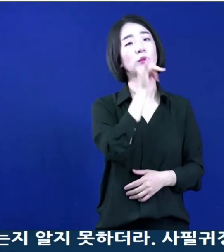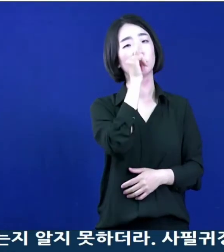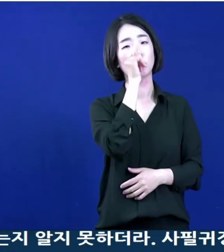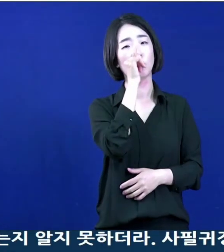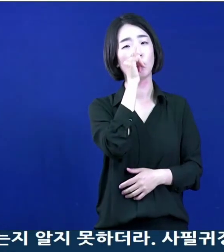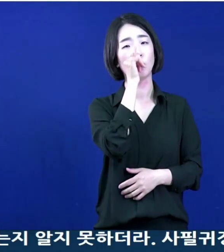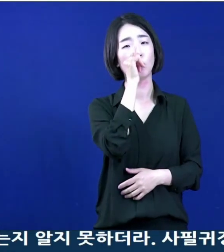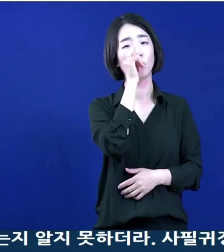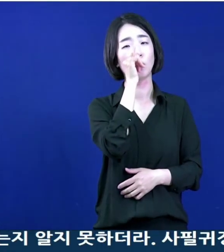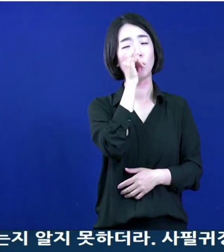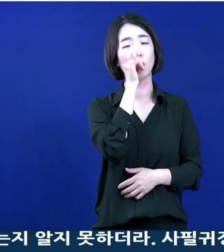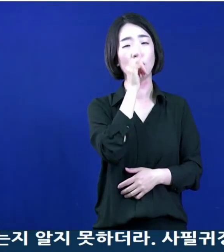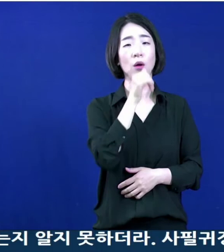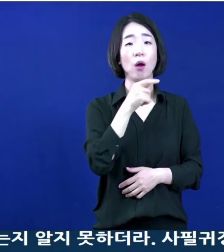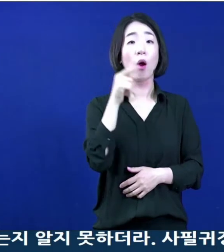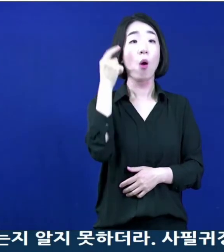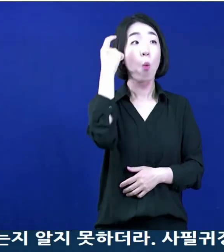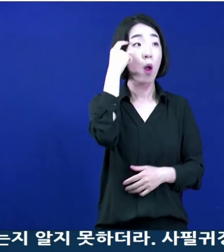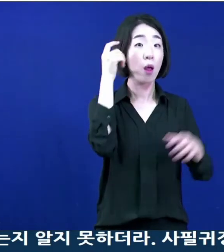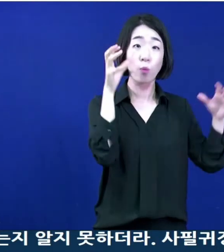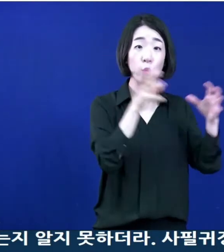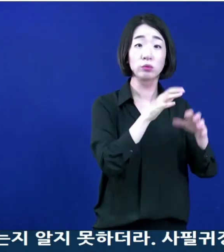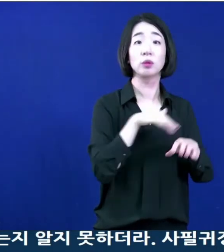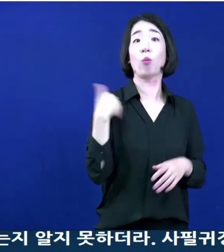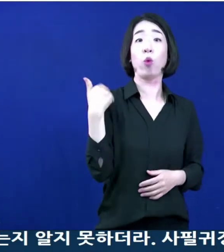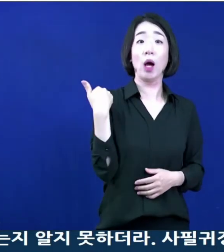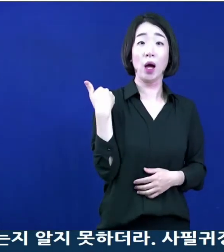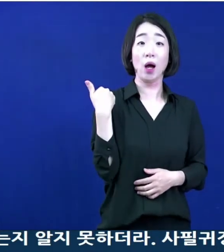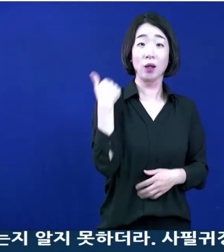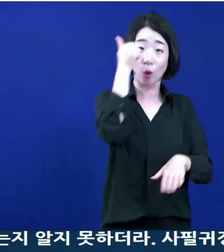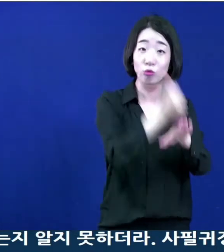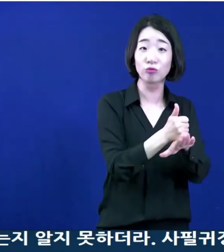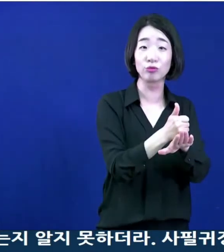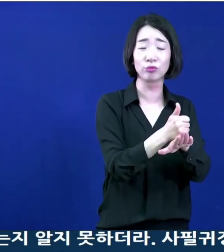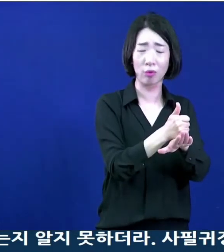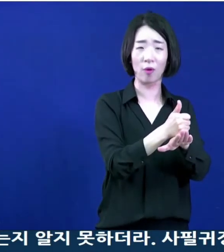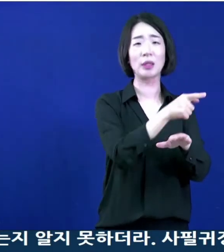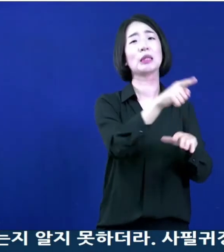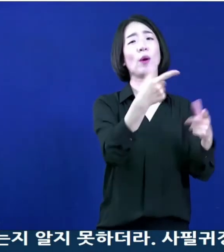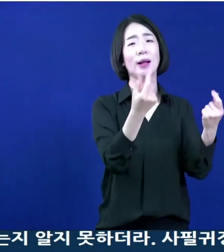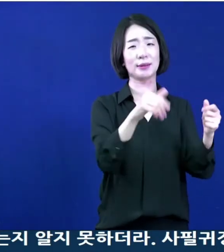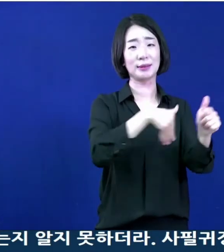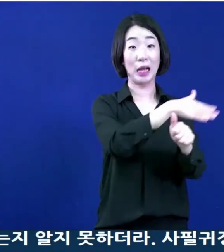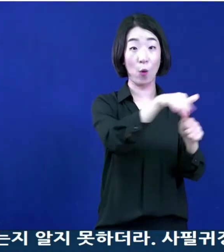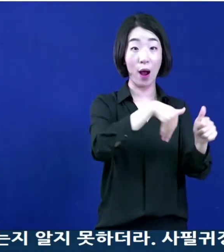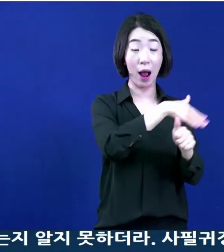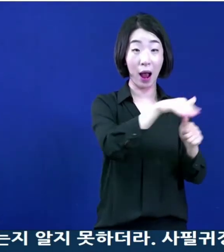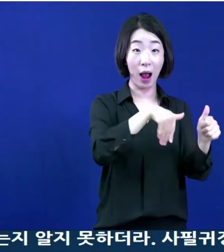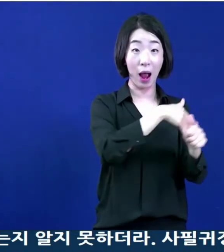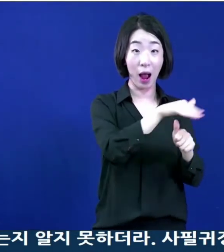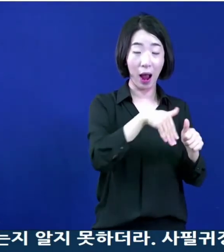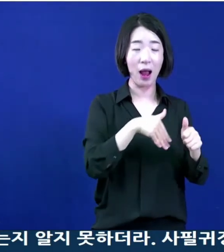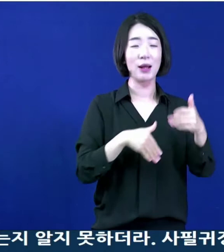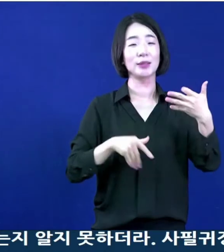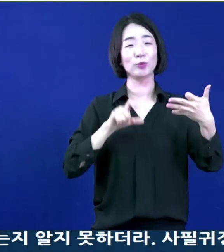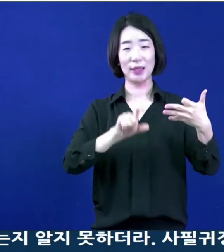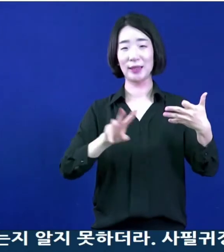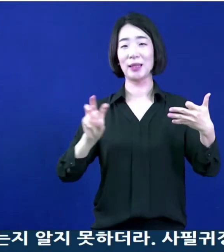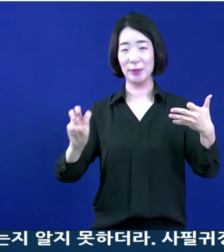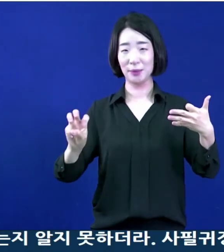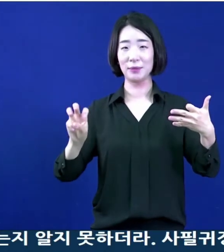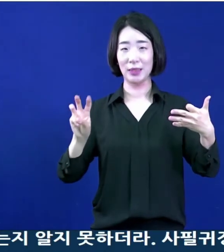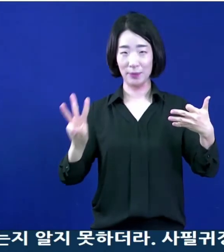자중 질환에 빠진 겁니다. 그런 상황에서 33절